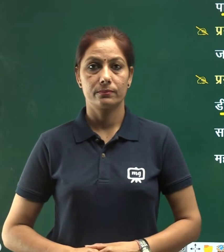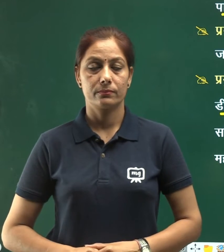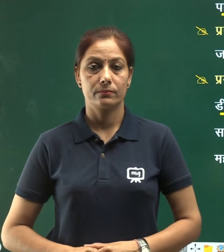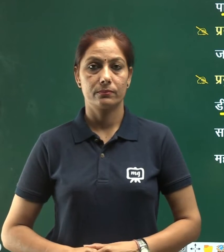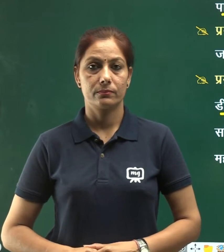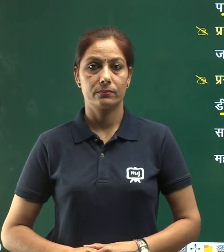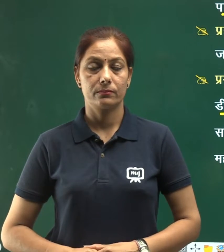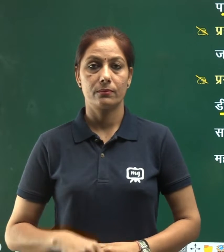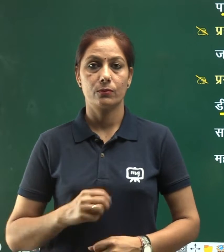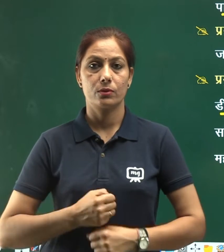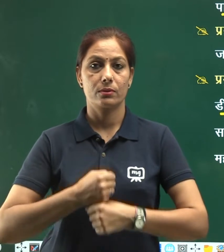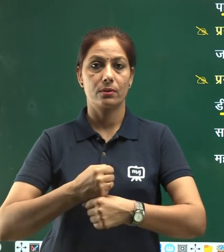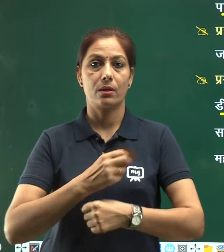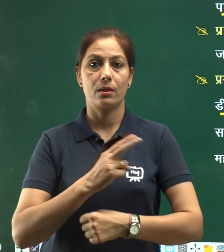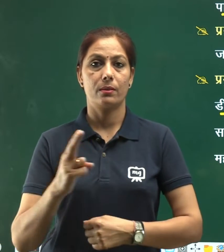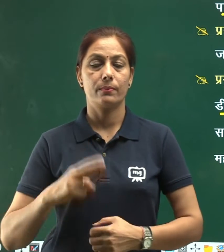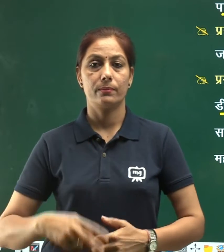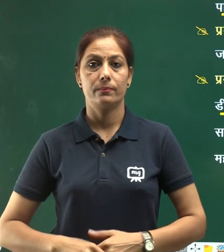भारत रत्न सम्मान।